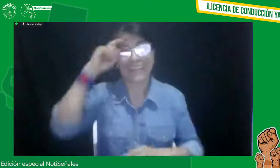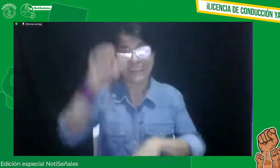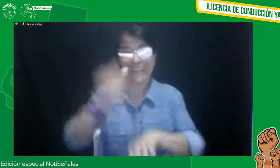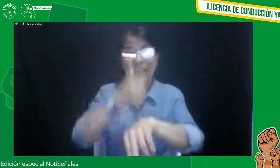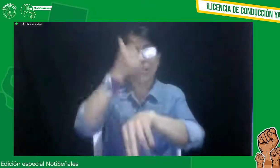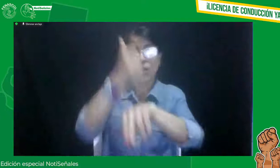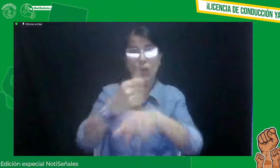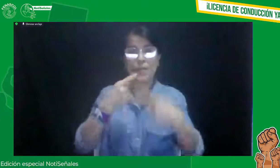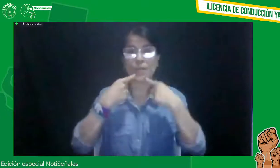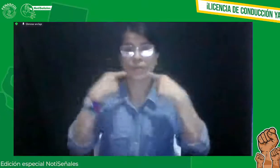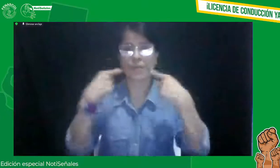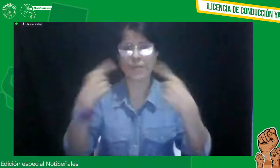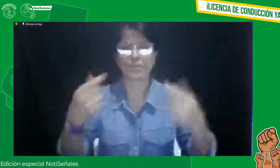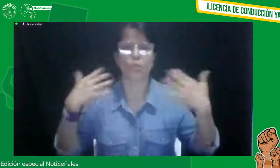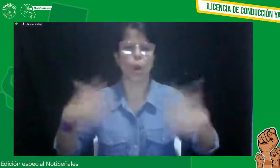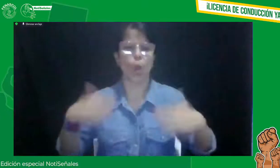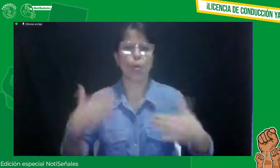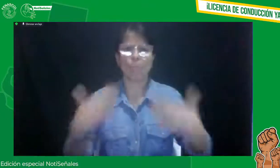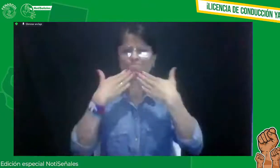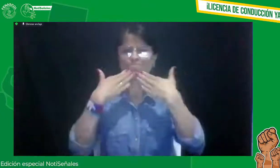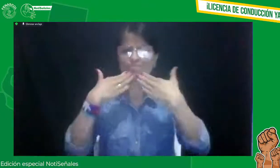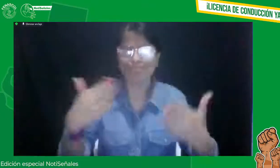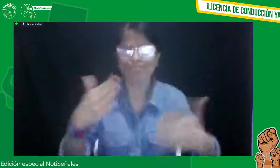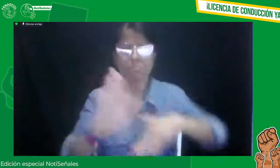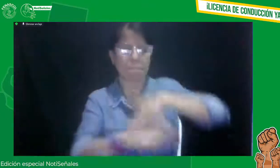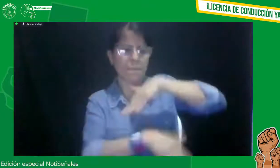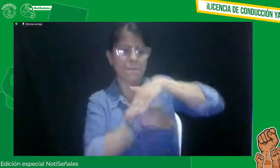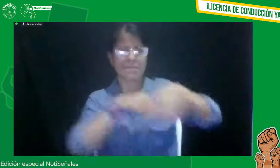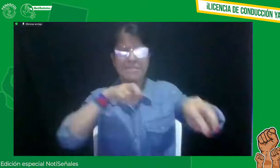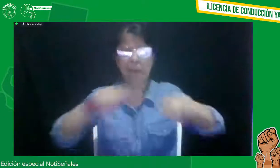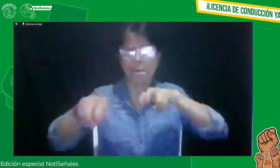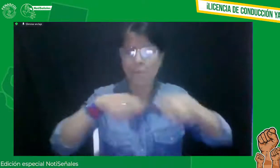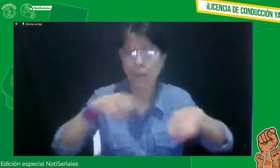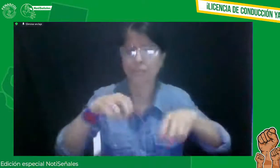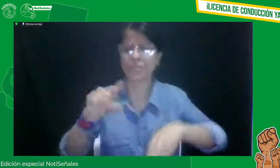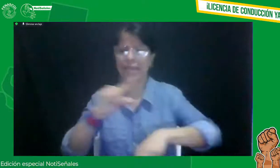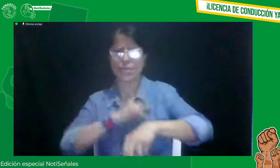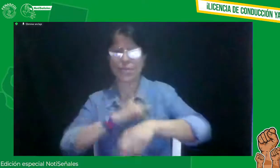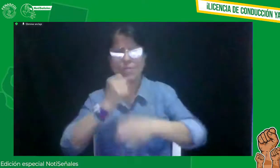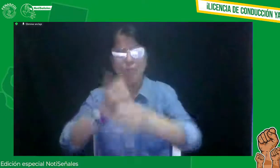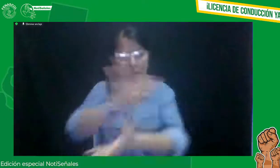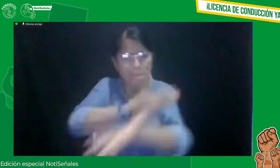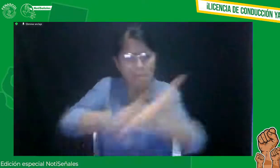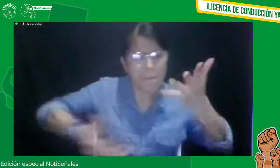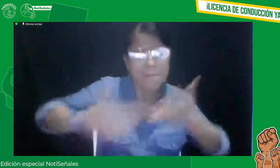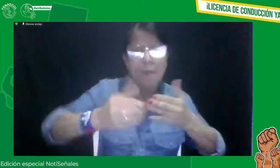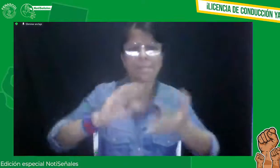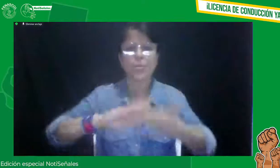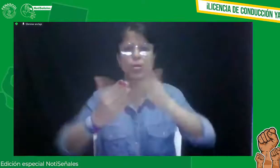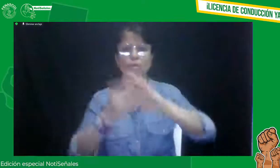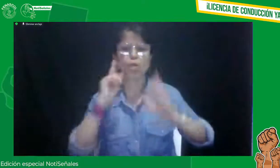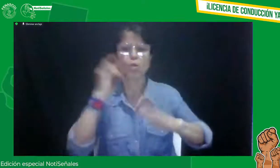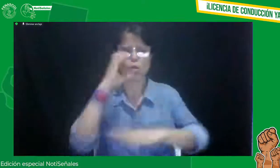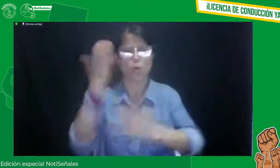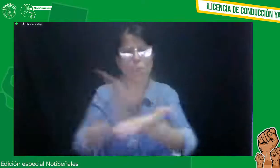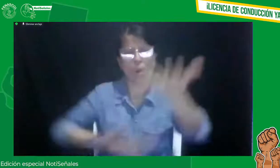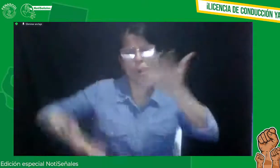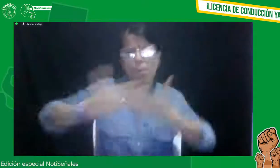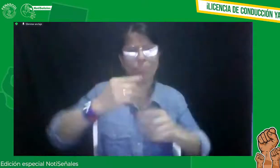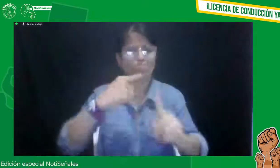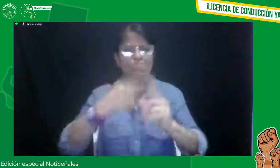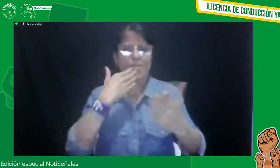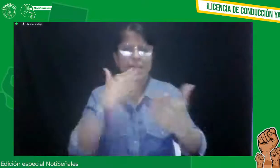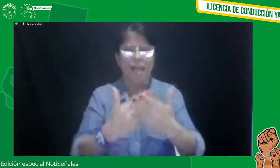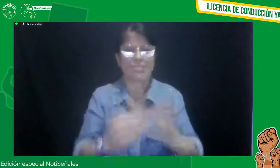para esta noticia que es tan impactante y frente a lo que dice la directora del INSOR, pues da